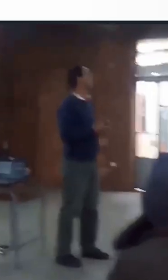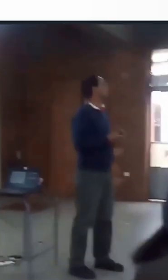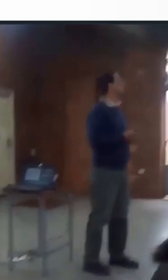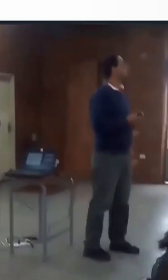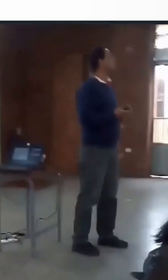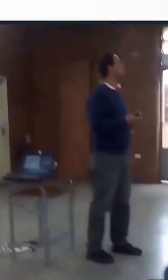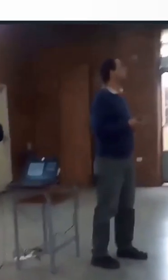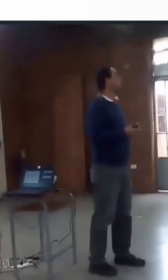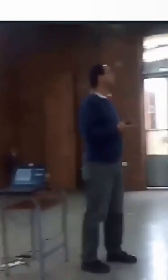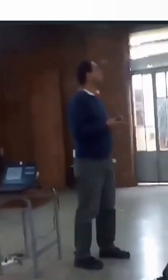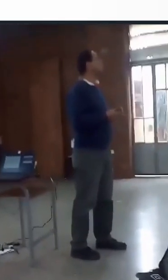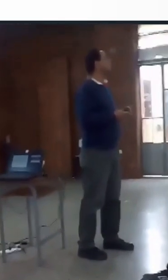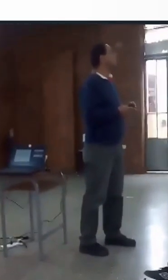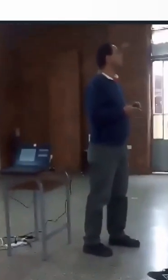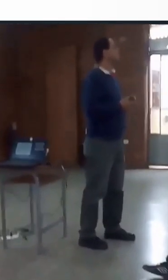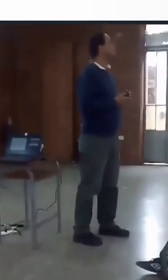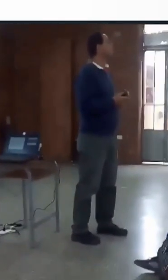sus propias maneras